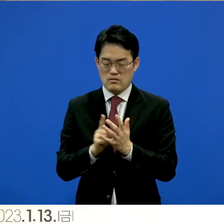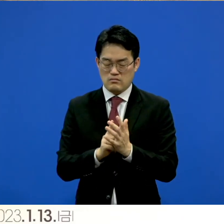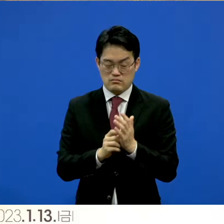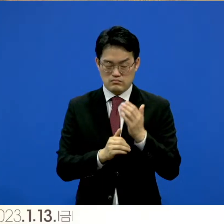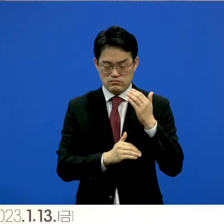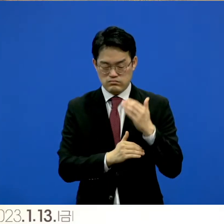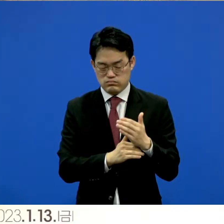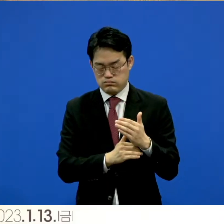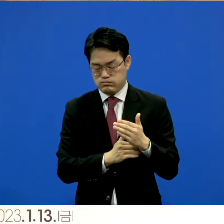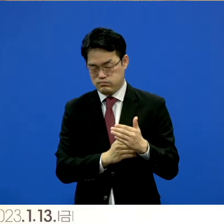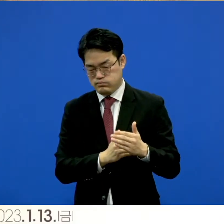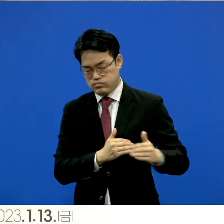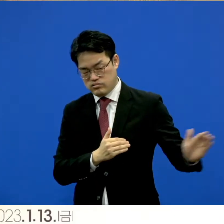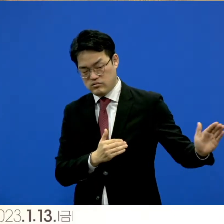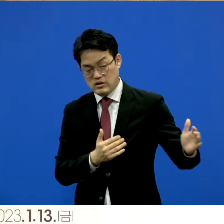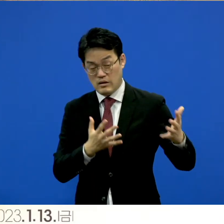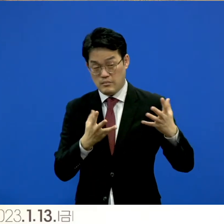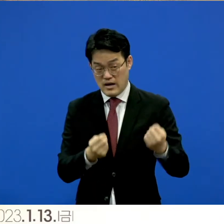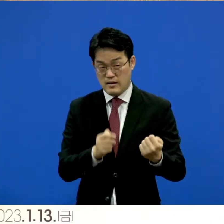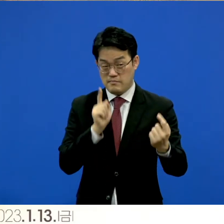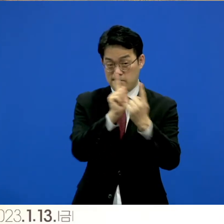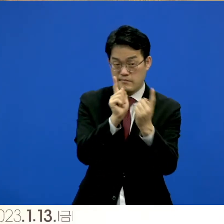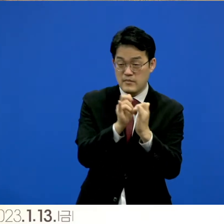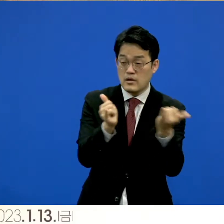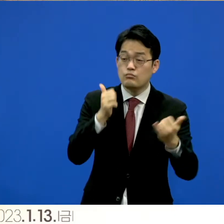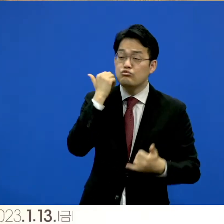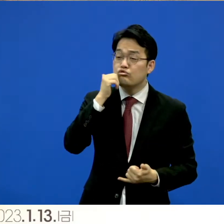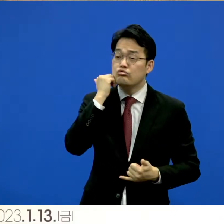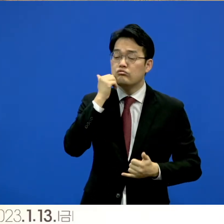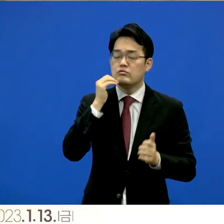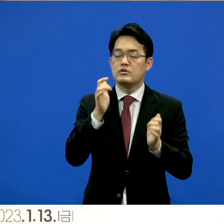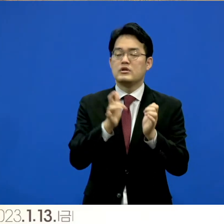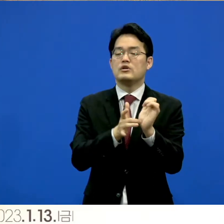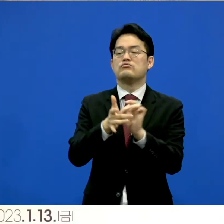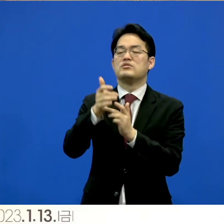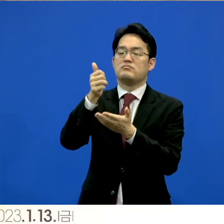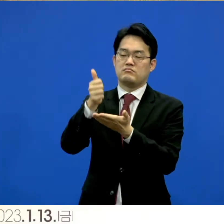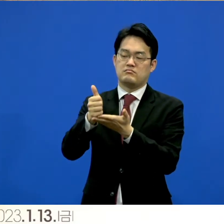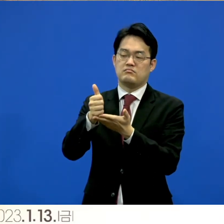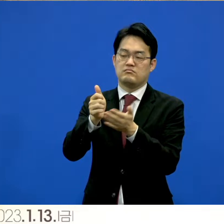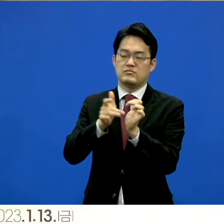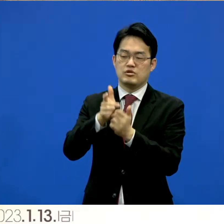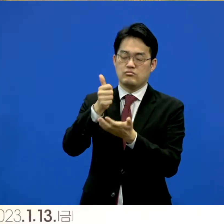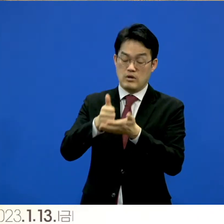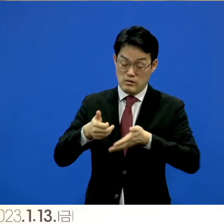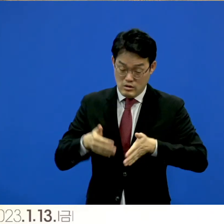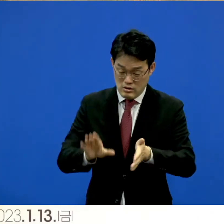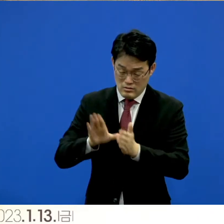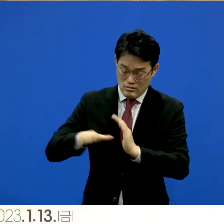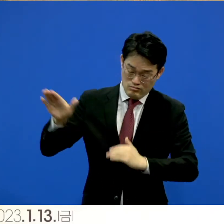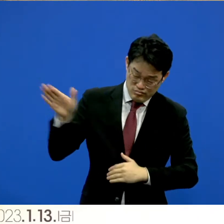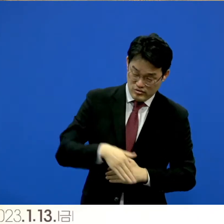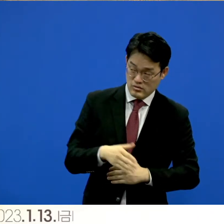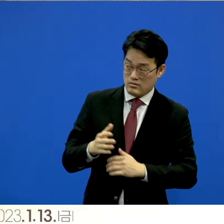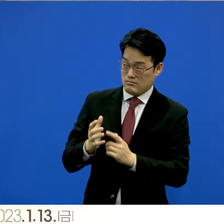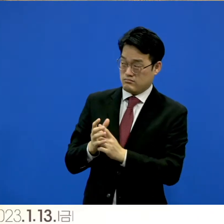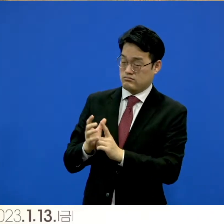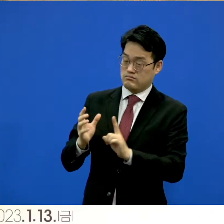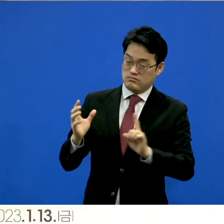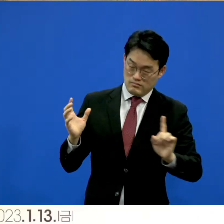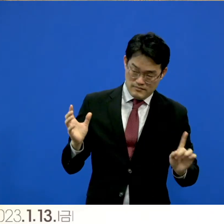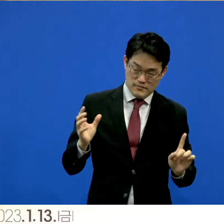예수님이십니다. 태어나실 때부터 배제를 당하셨습니다. 심지어 육신의 가족으로부터도 배제를